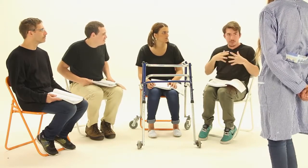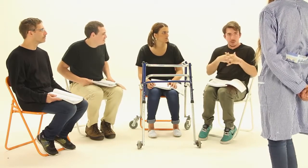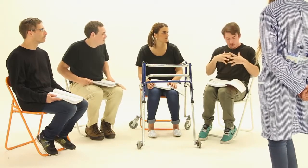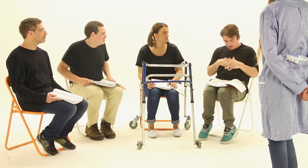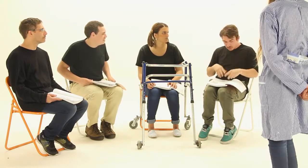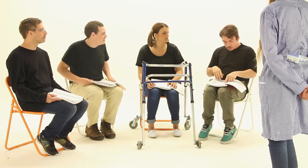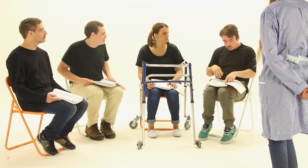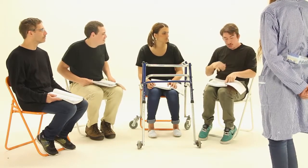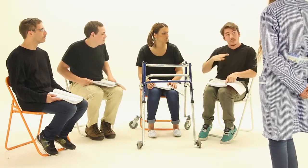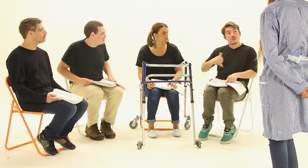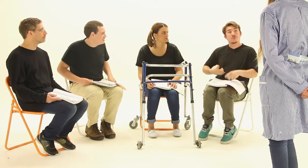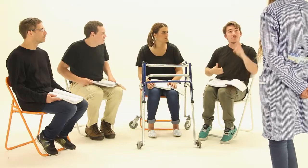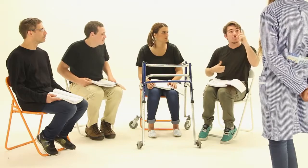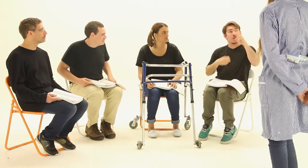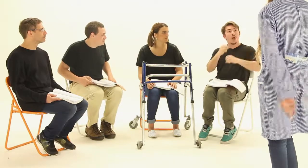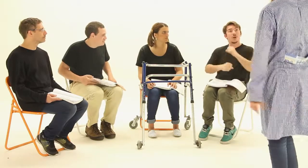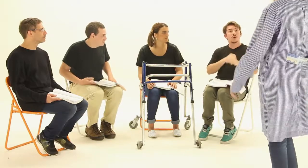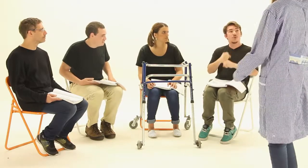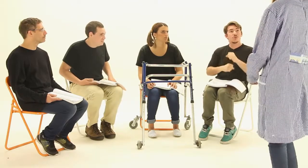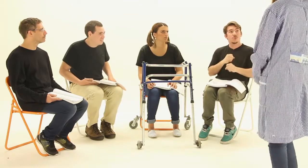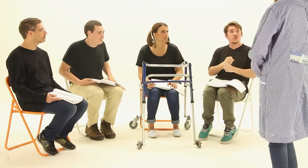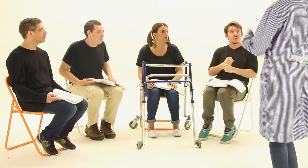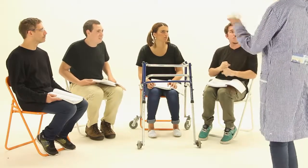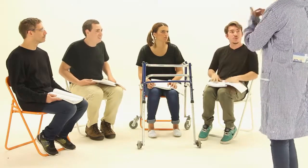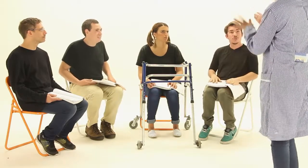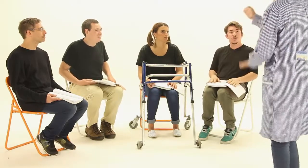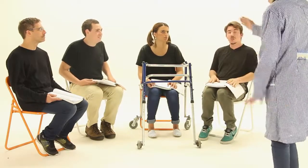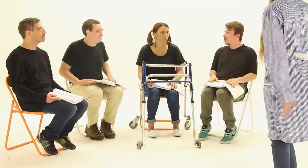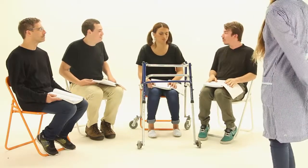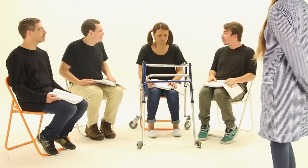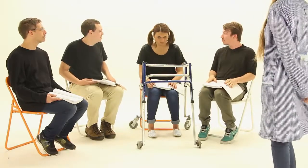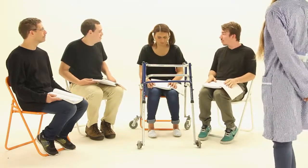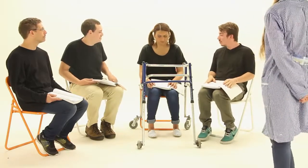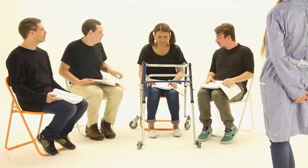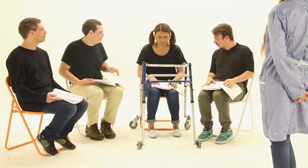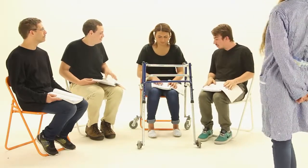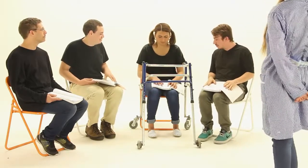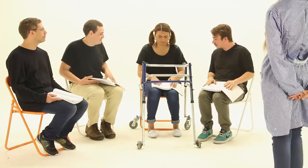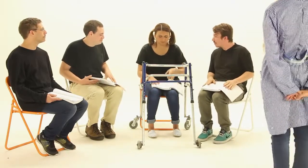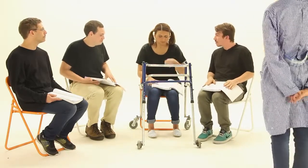marrón. Tiene 12 años. Bueno, muy bien. A ver, seguís tú, Daniela. Bueno.